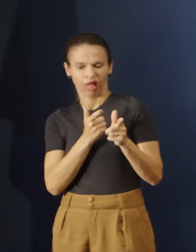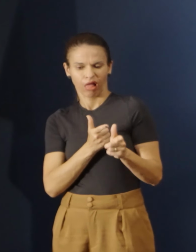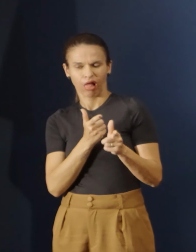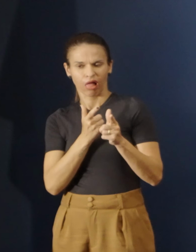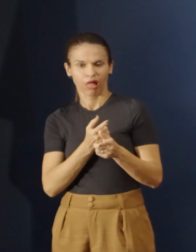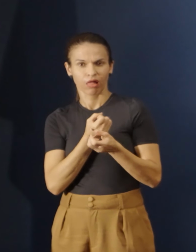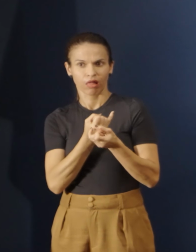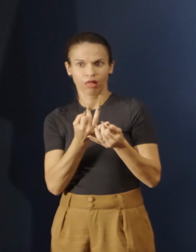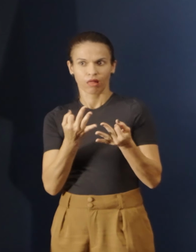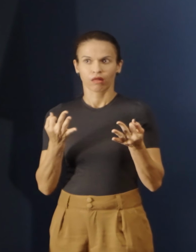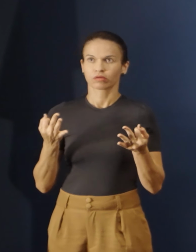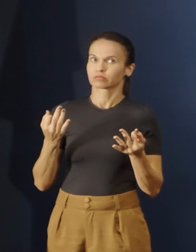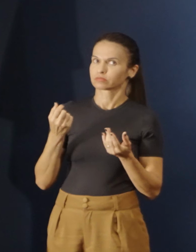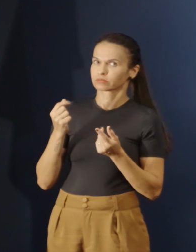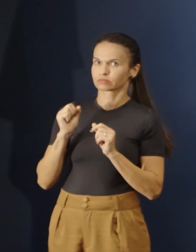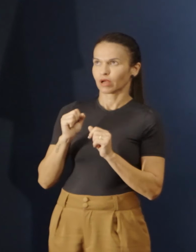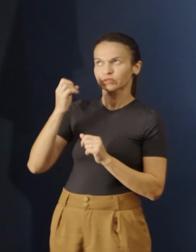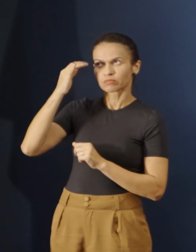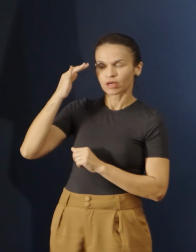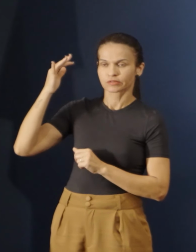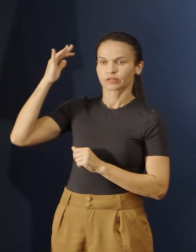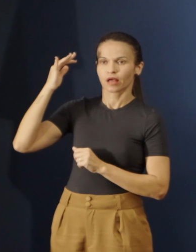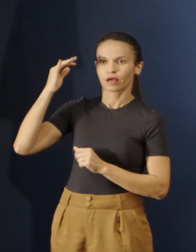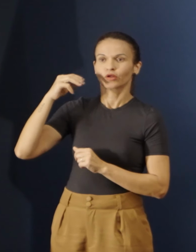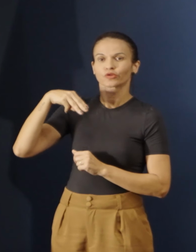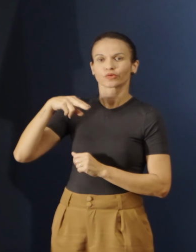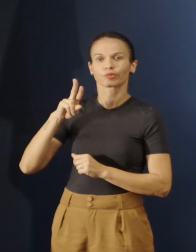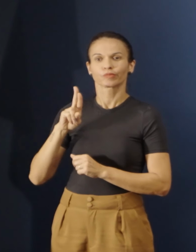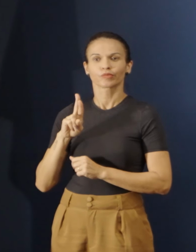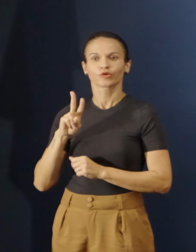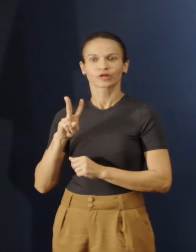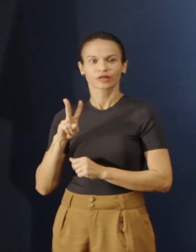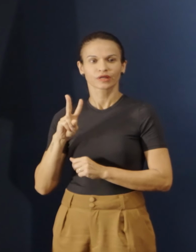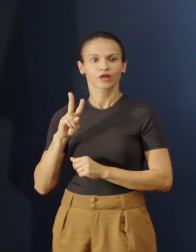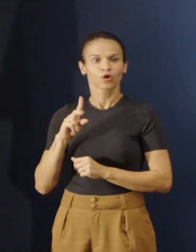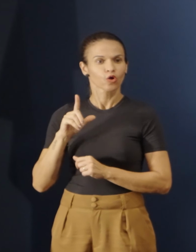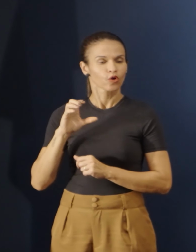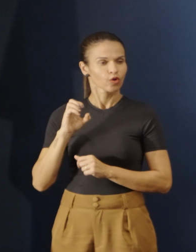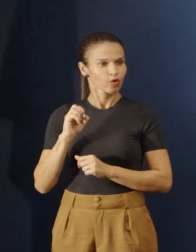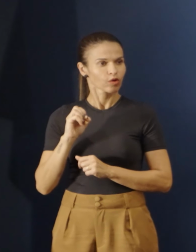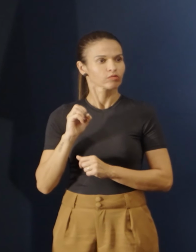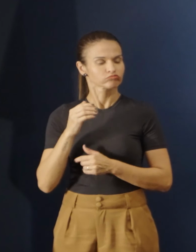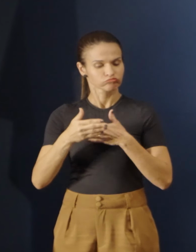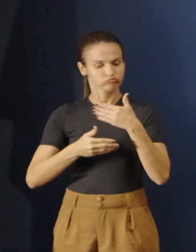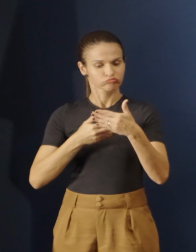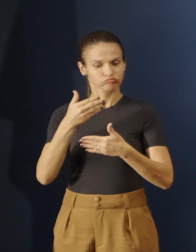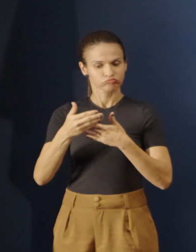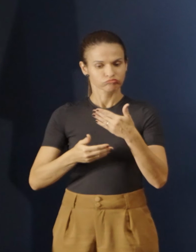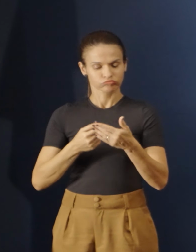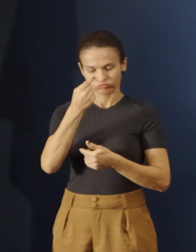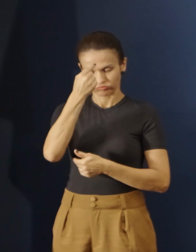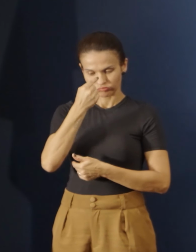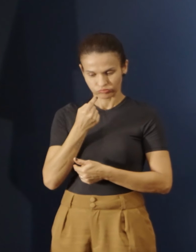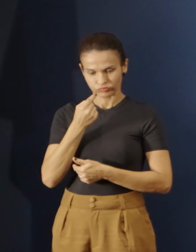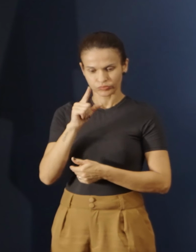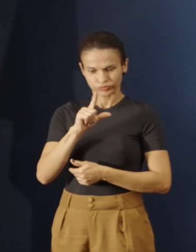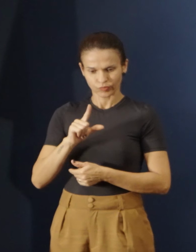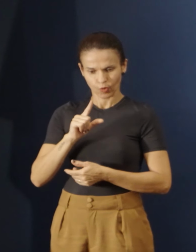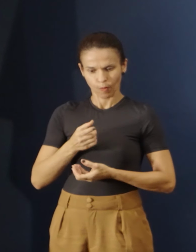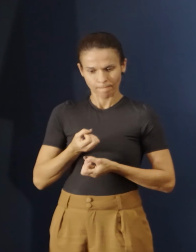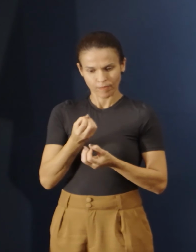têm, que vocês podem imaginar, do Murilo Mendes. Ou seja, e aí o Murilo, ele construiu uma persona literária como um poeta